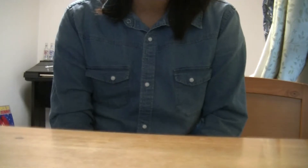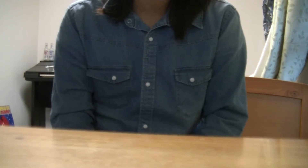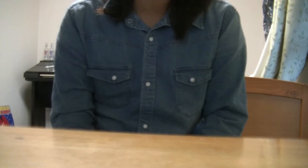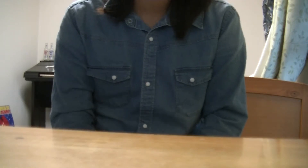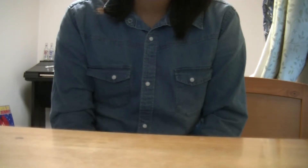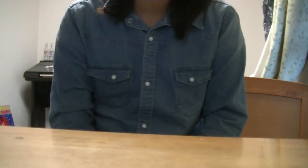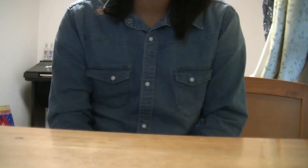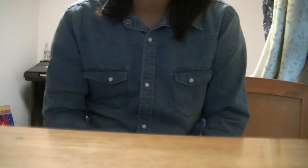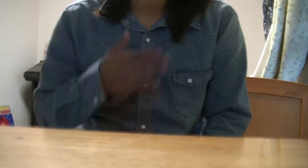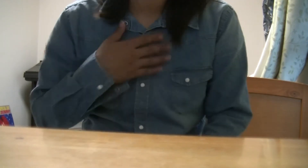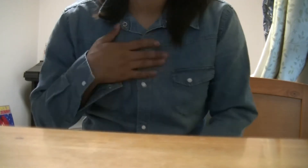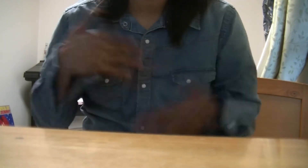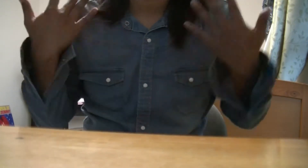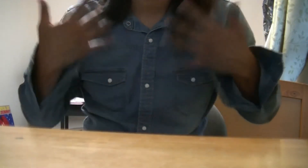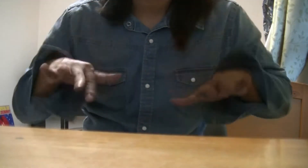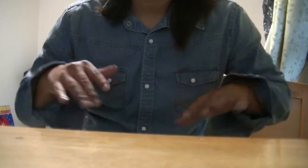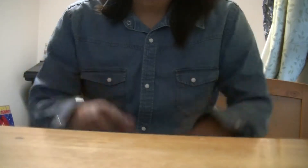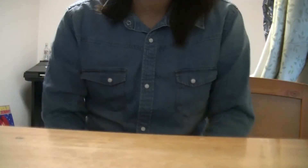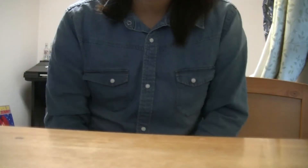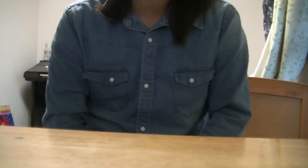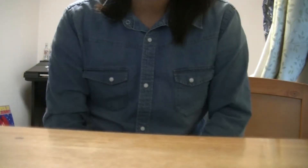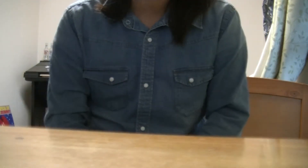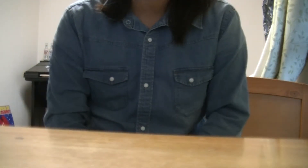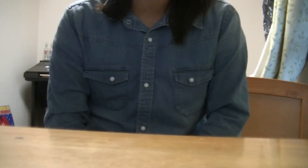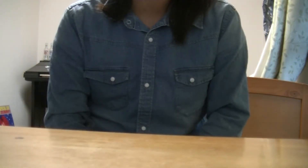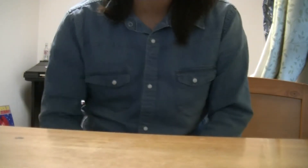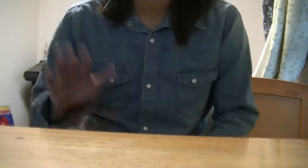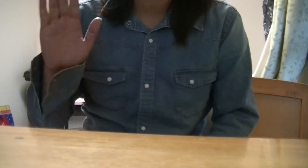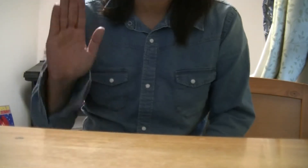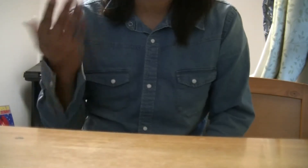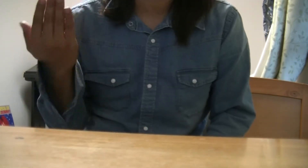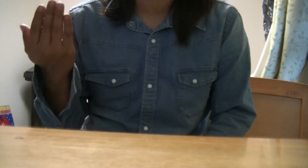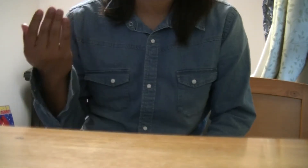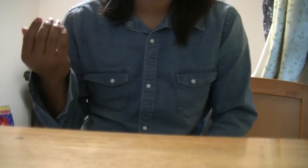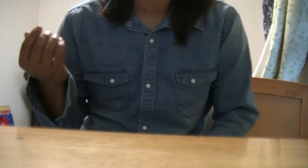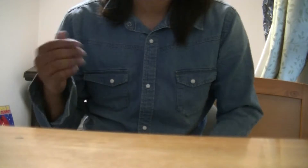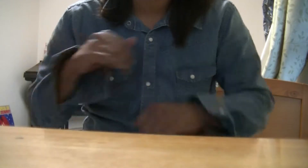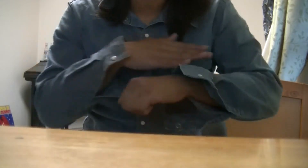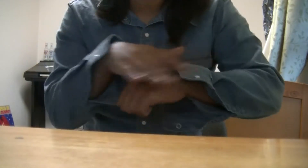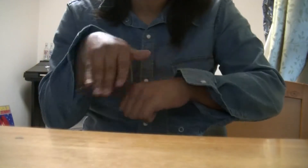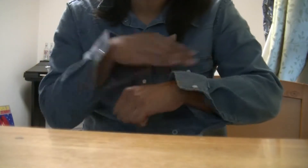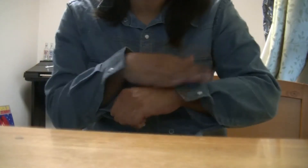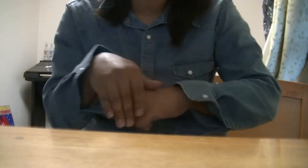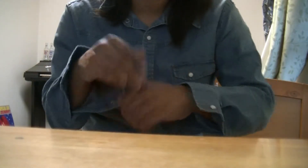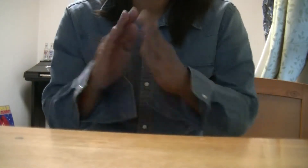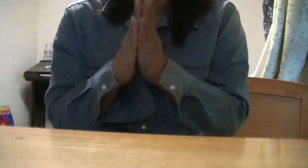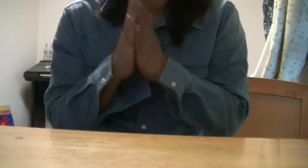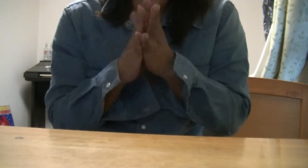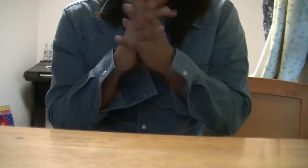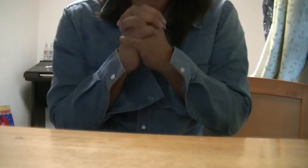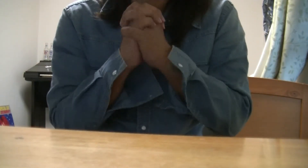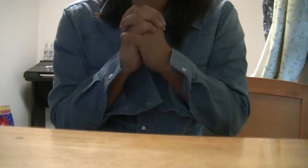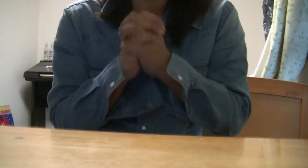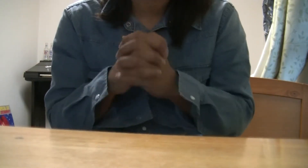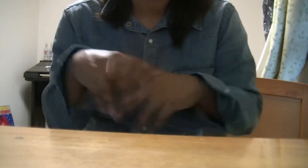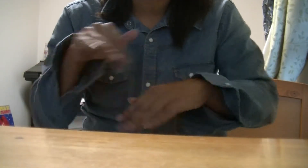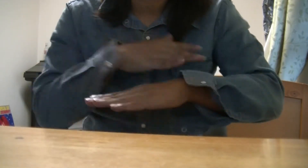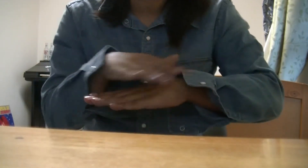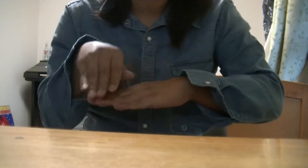俺なんて最低なんです。でも愛してくださいと言っても愛されるのはちょっと